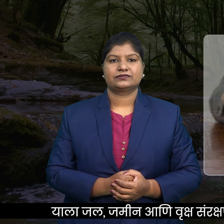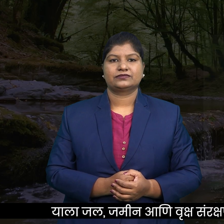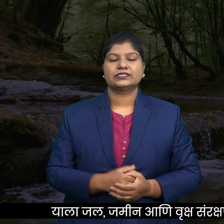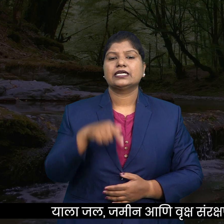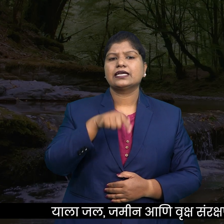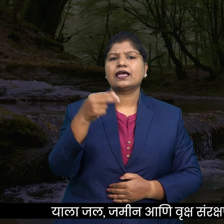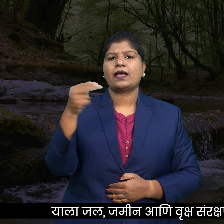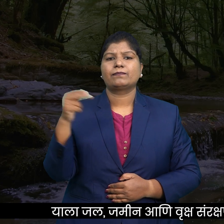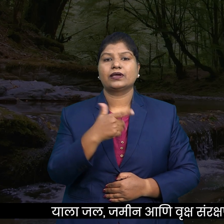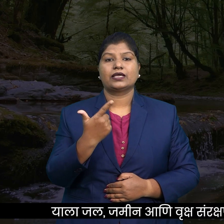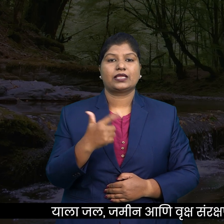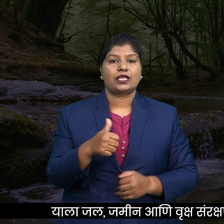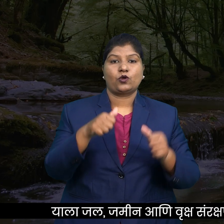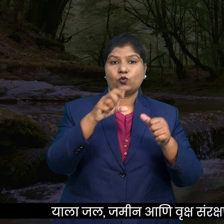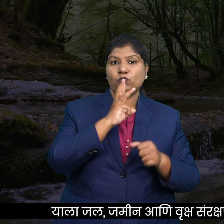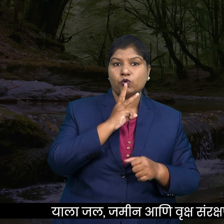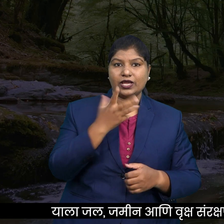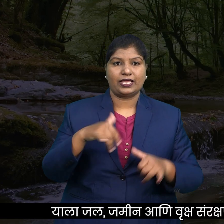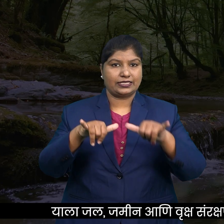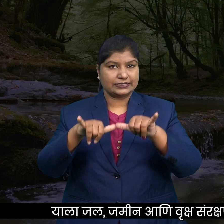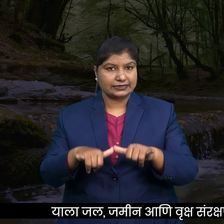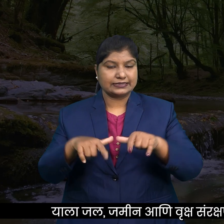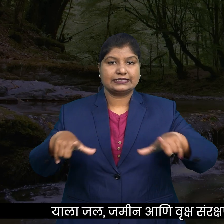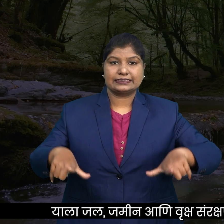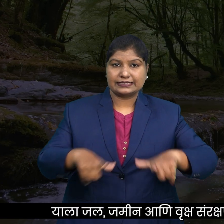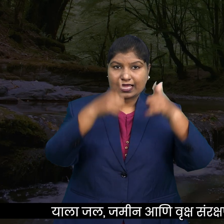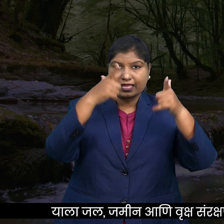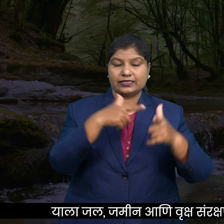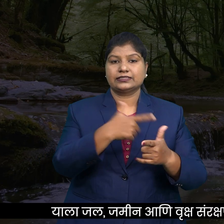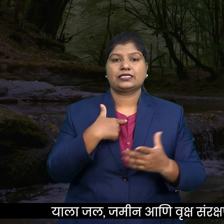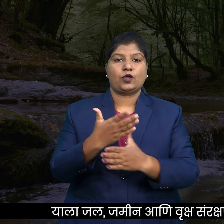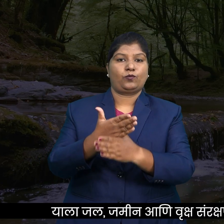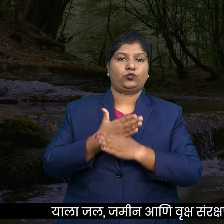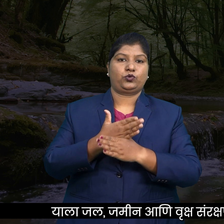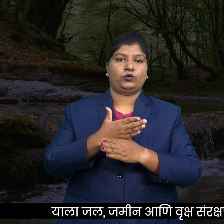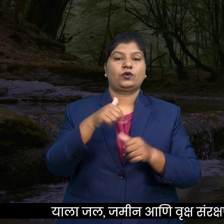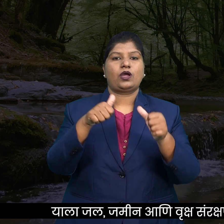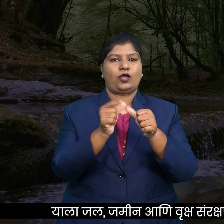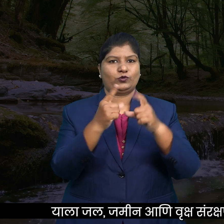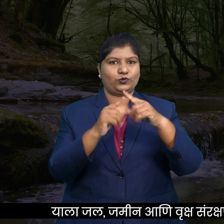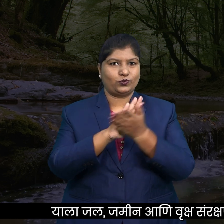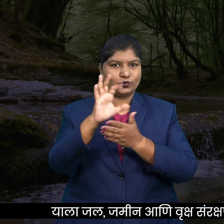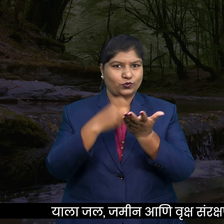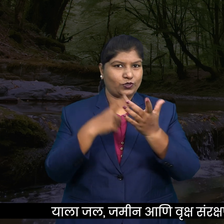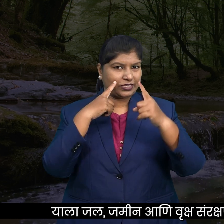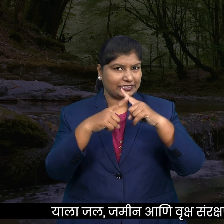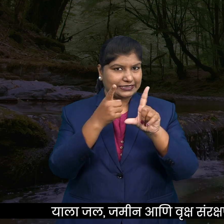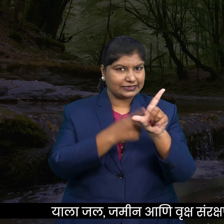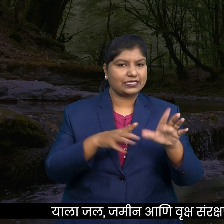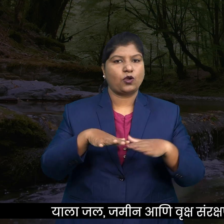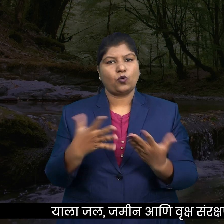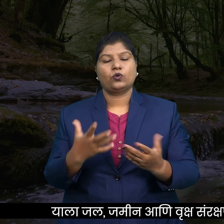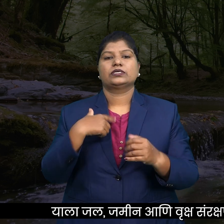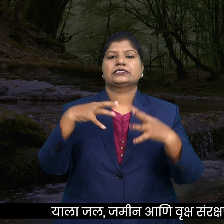याला जल, जमीन आणि वृक्ष संरक्षण प्राधिकरण किंवा वाल्टा असे म्हणतात.